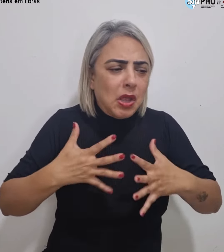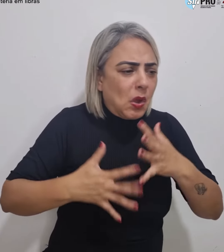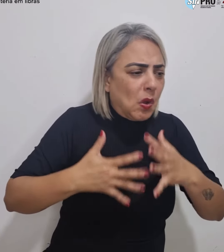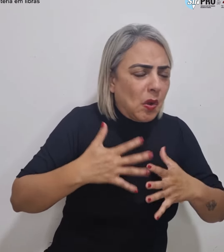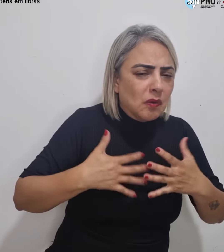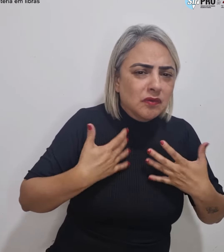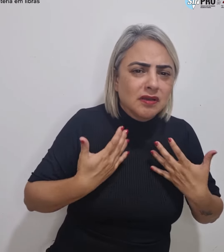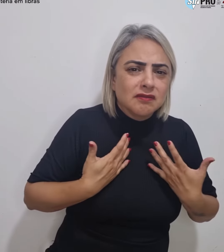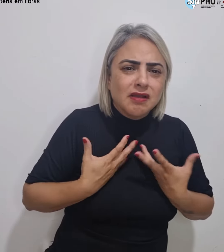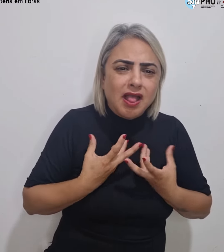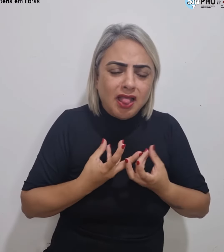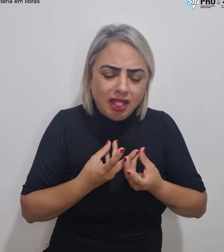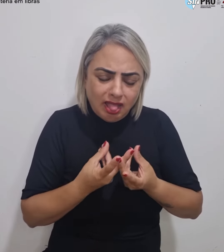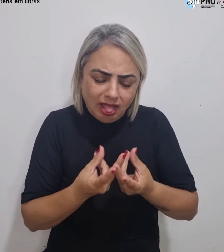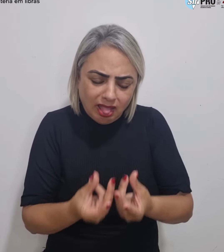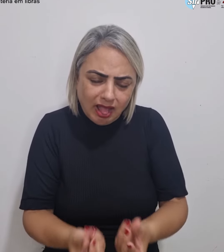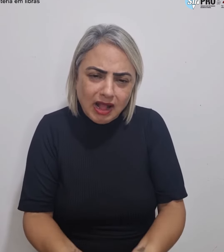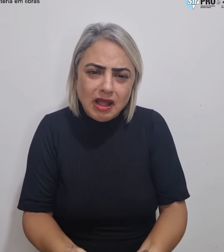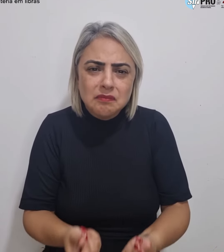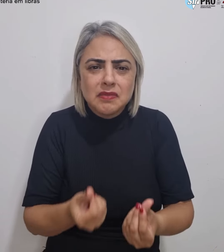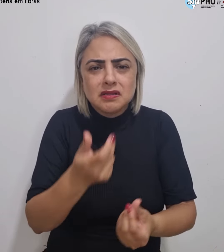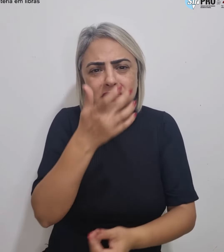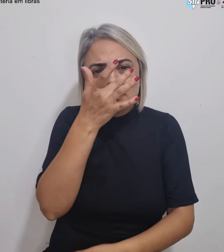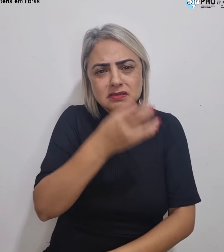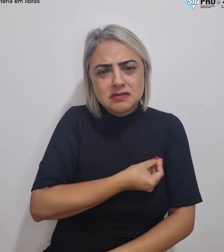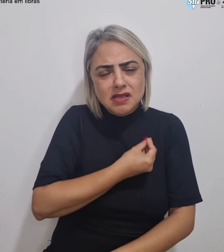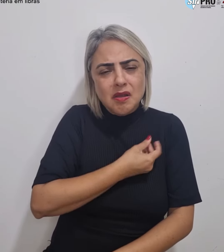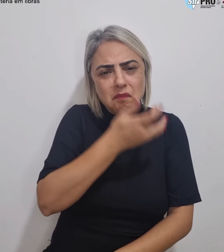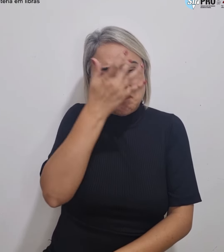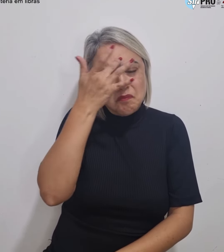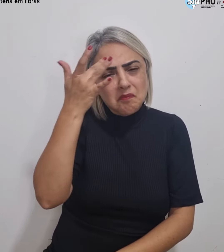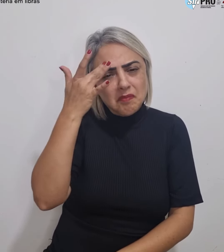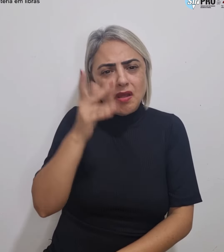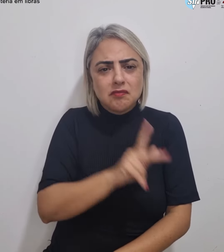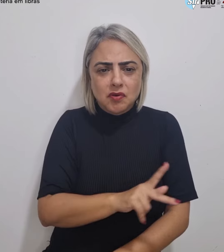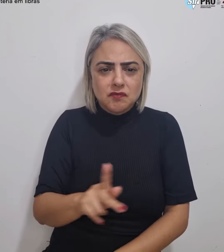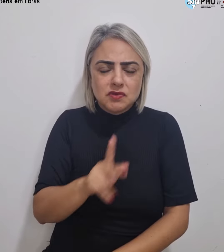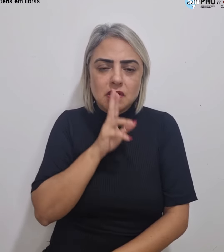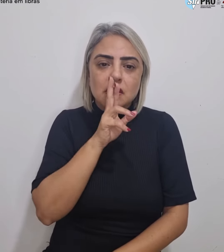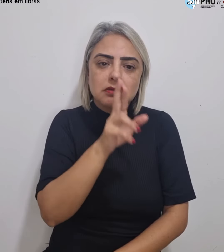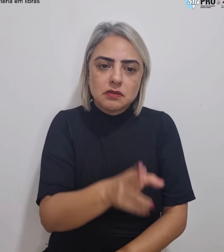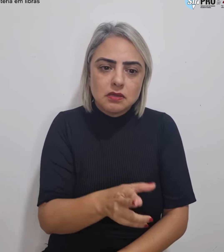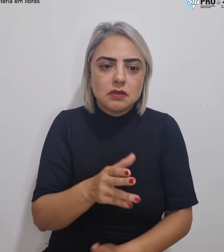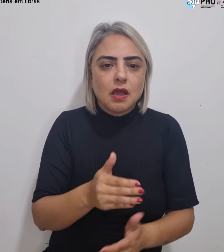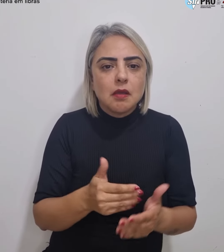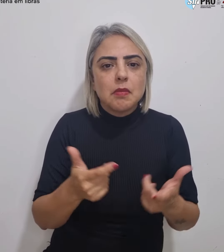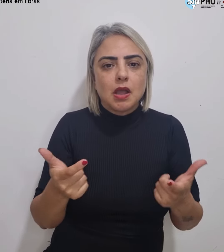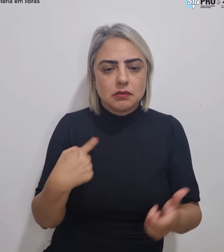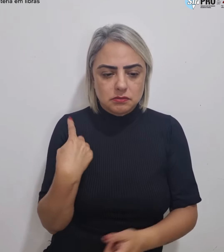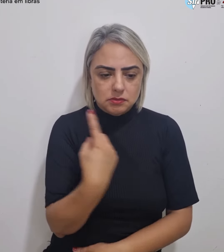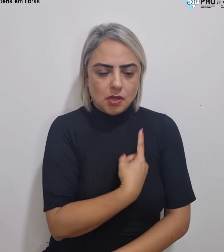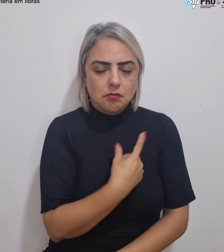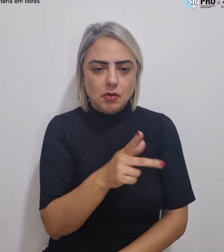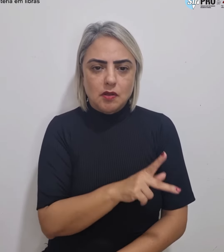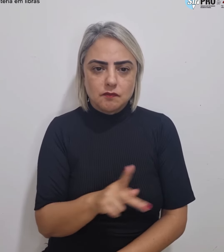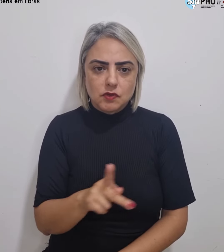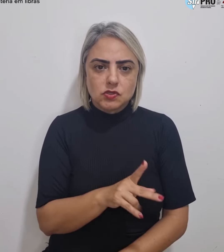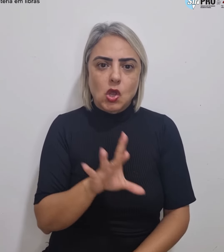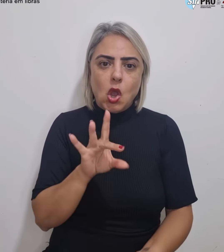vai minando a saúde dos professores. O resultado é que a maior parte de nós, tanto efetivos como